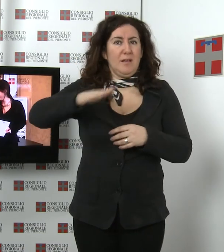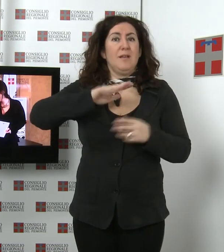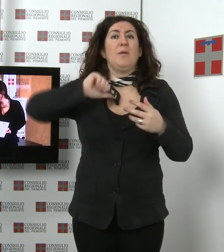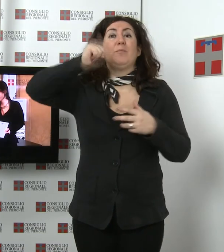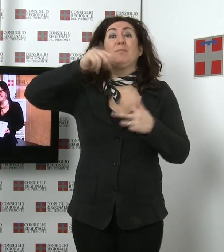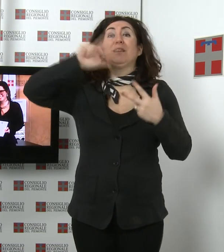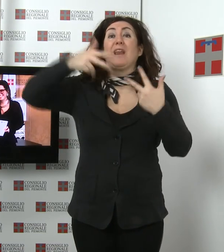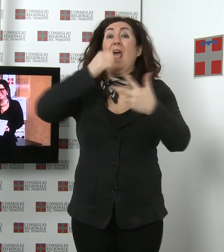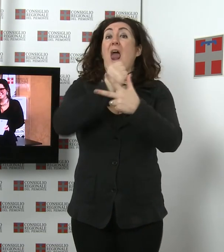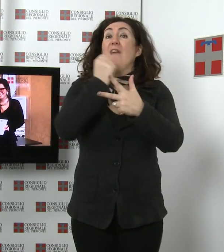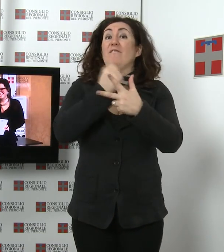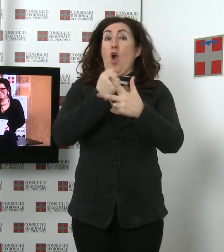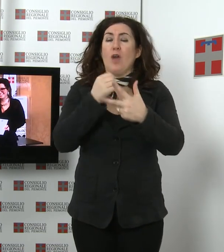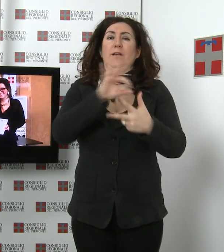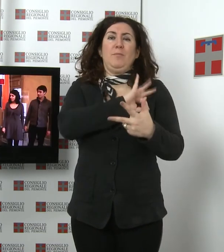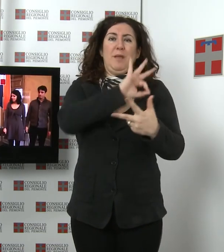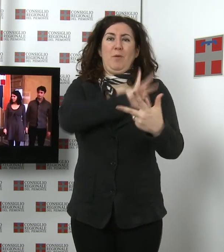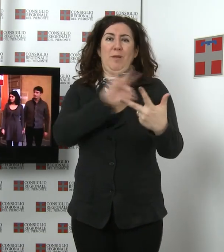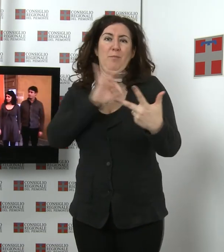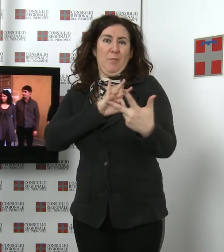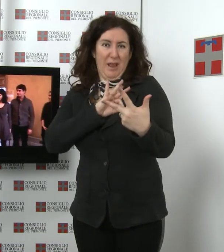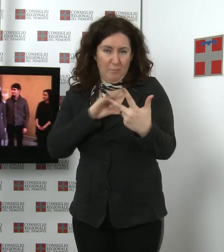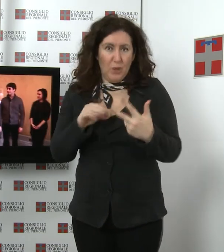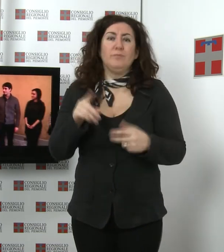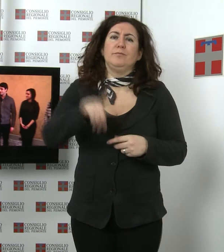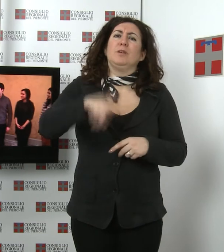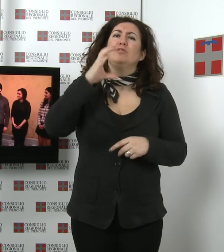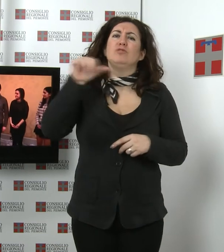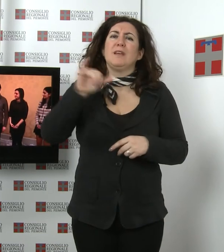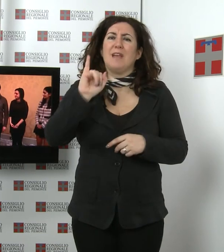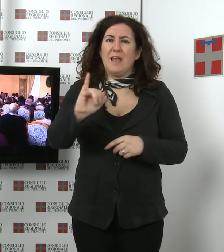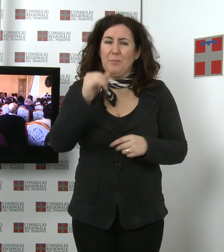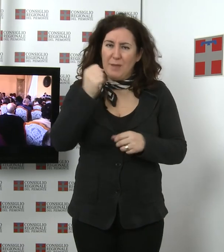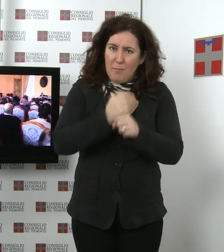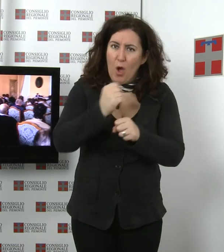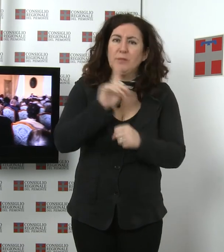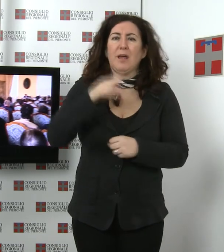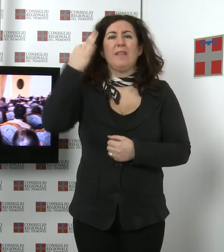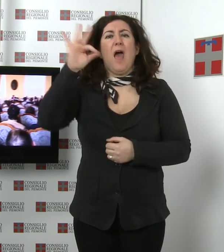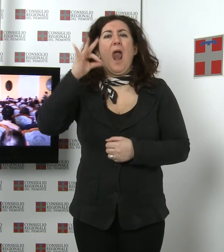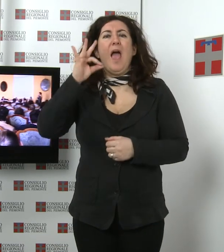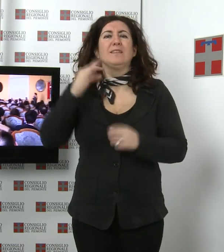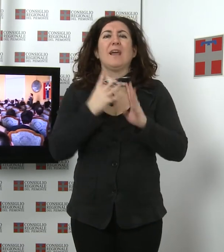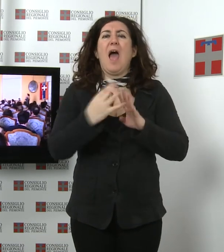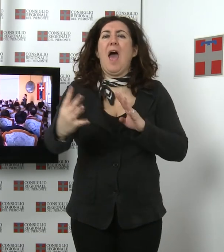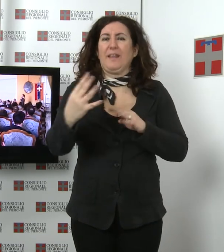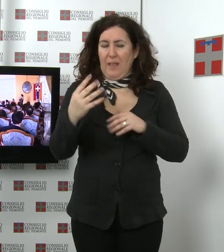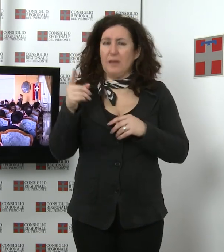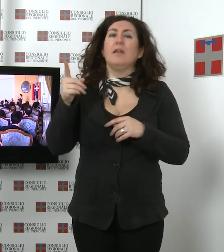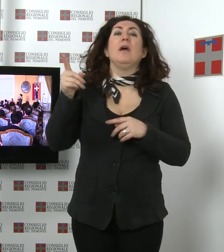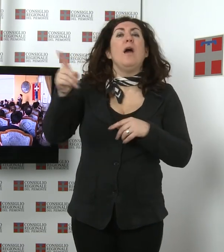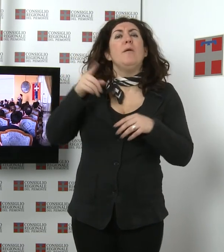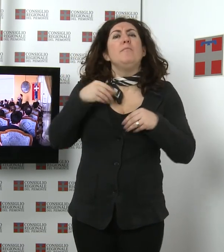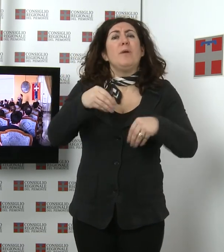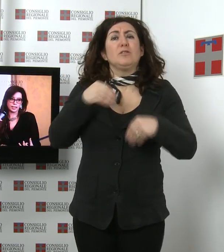categoria e assegnati i premi speciali del CSI Piemonte e di Talent Garden. Hanno partecipato al concorso 94